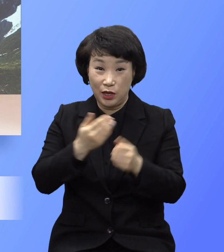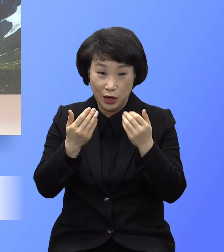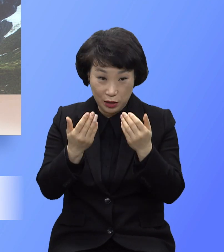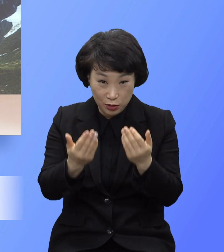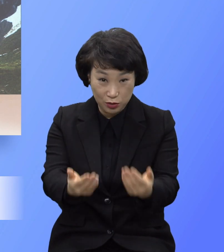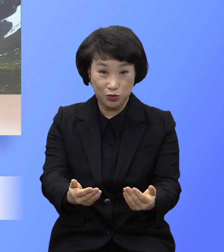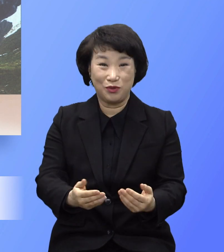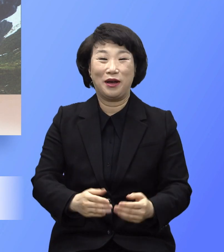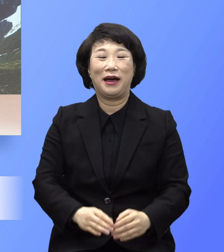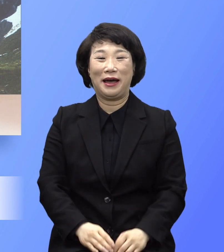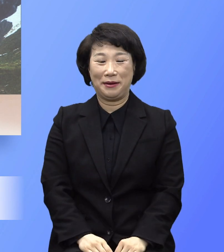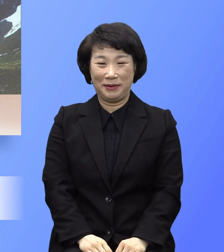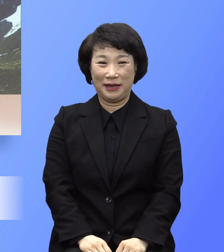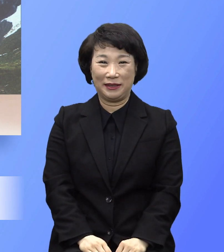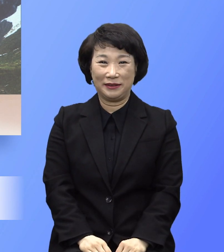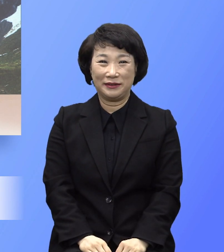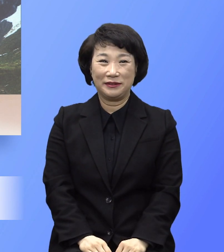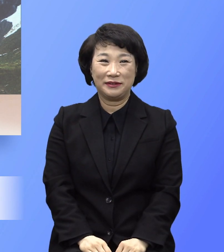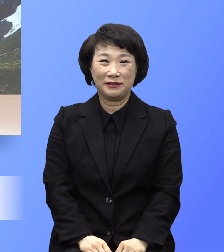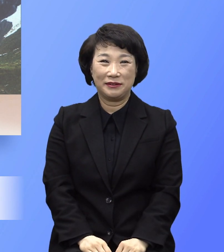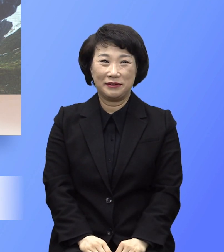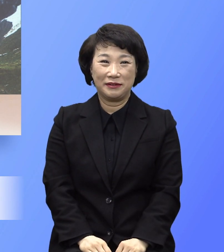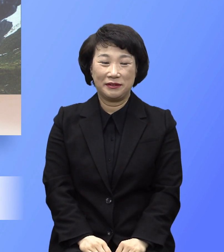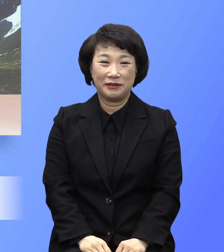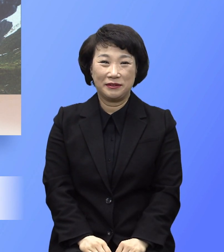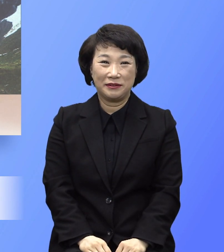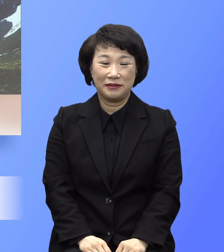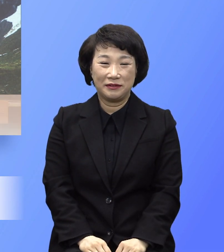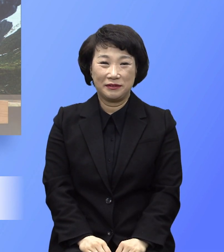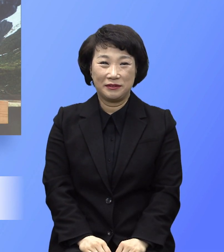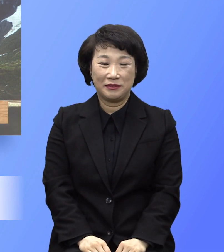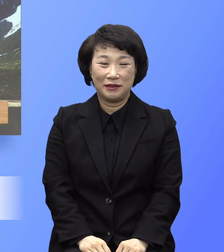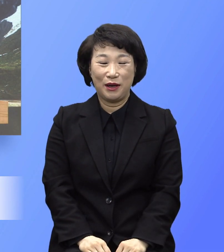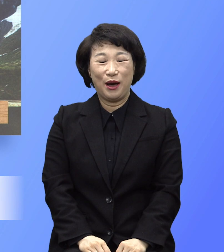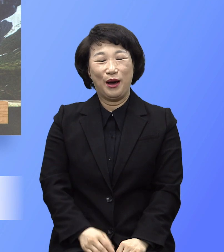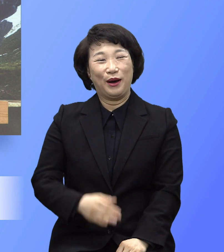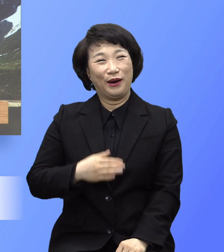되는 권세를 주셨으니,